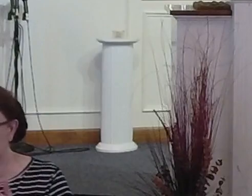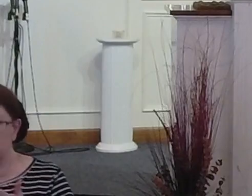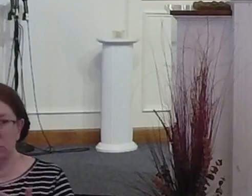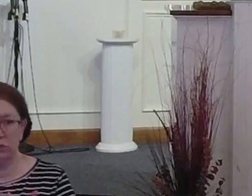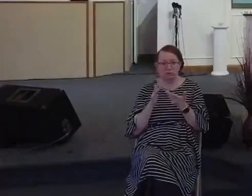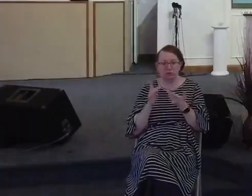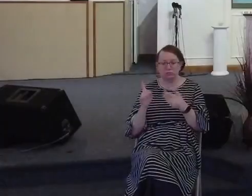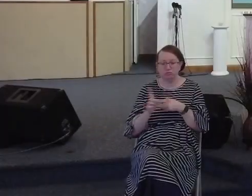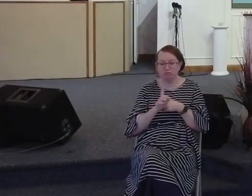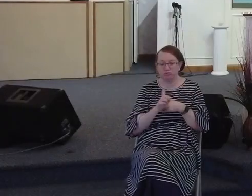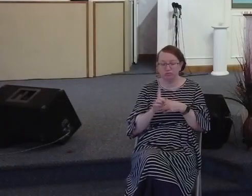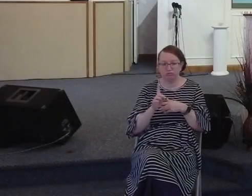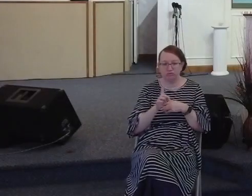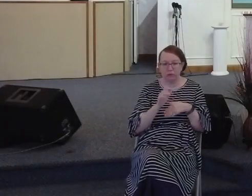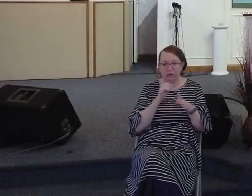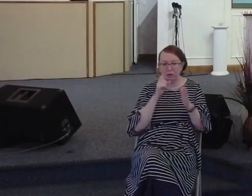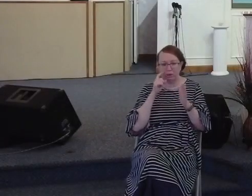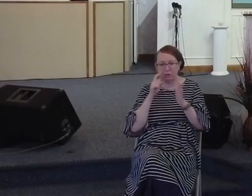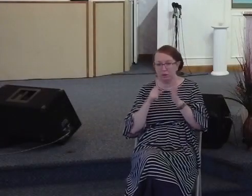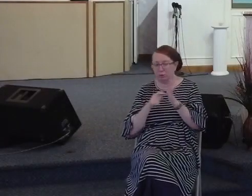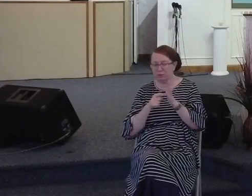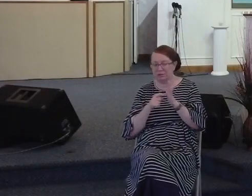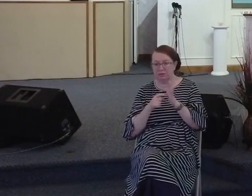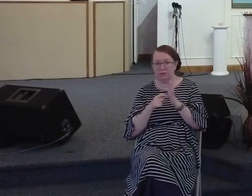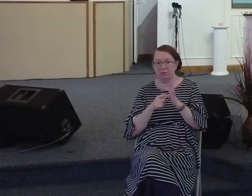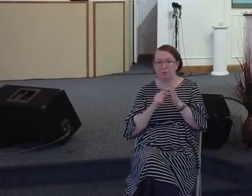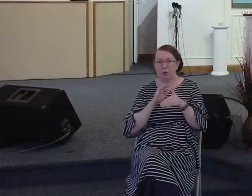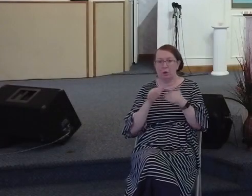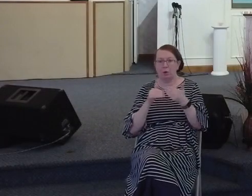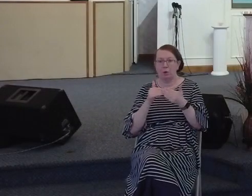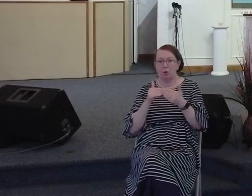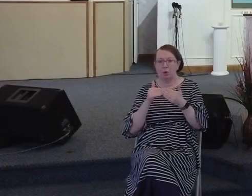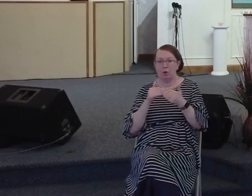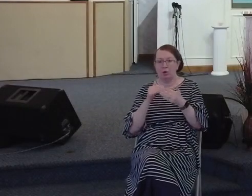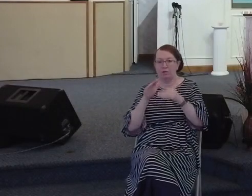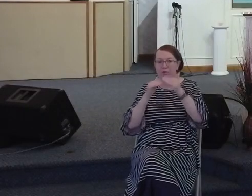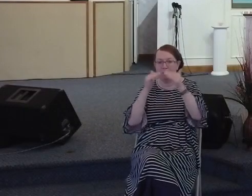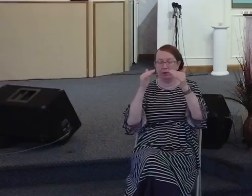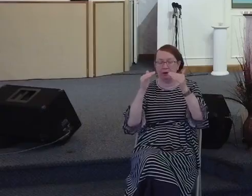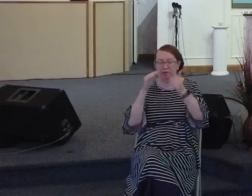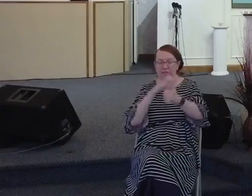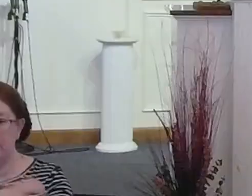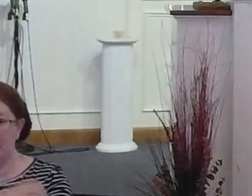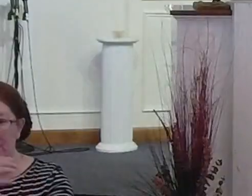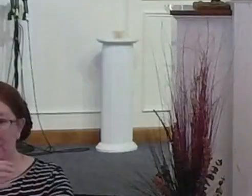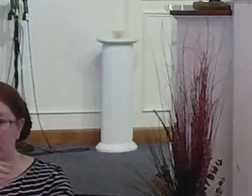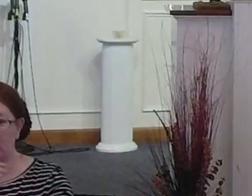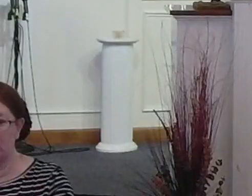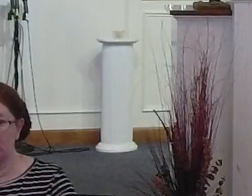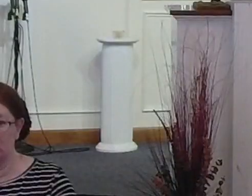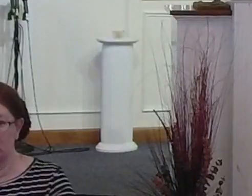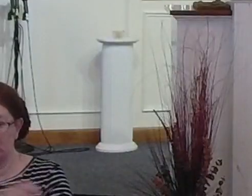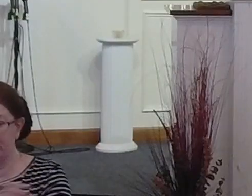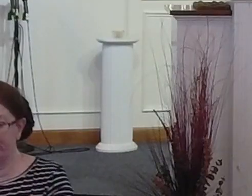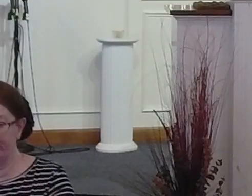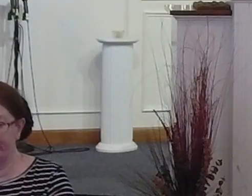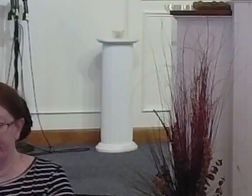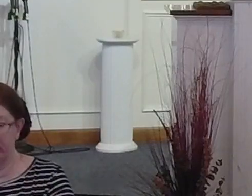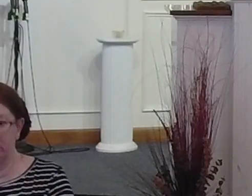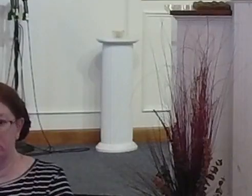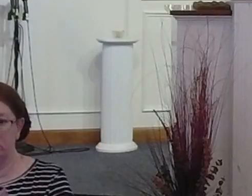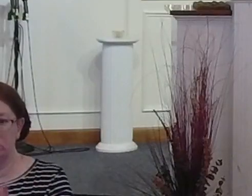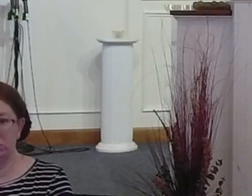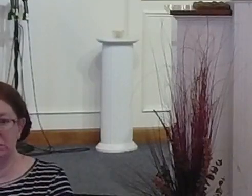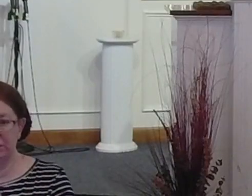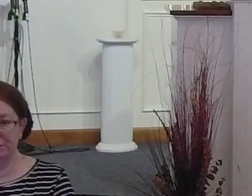era. Pero la Biblia nos dice que todo el poder le fue dado del cielo y toda la el poder